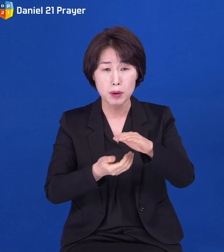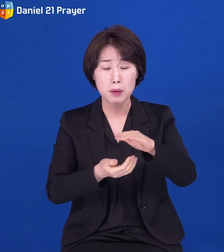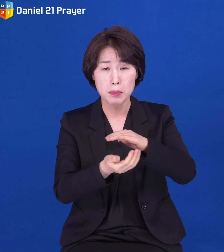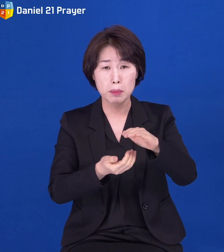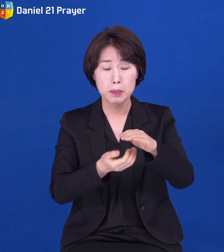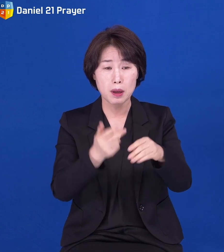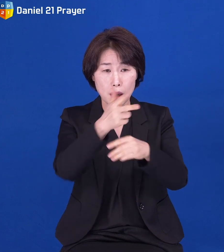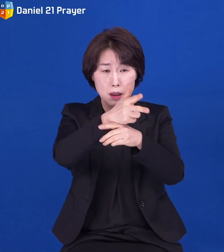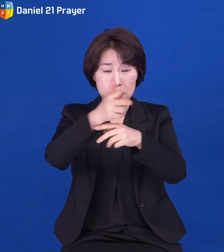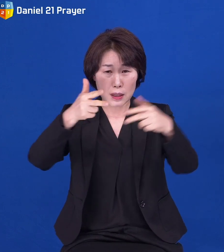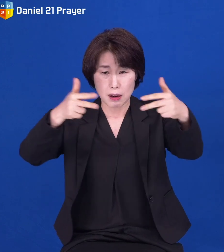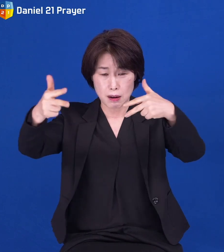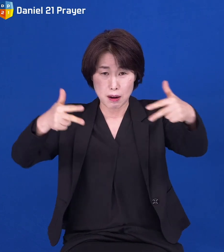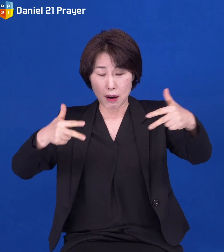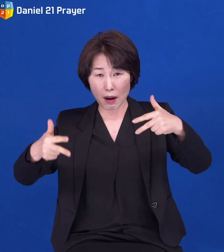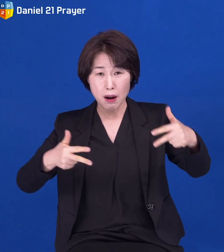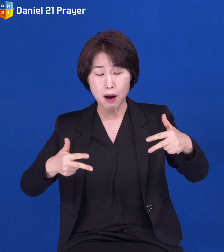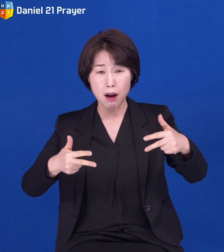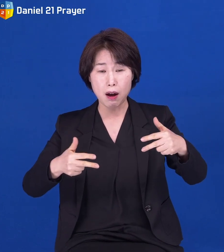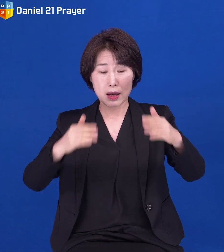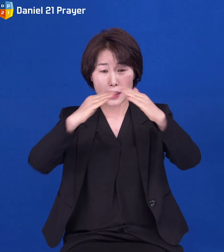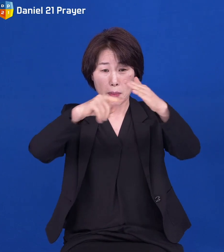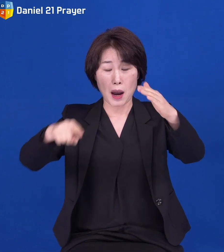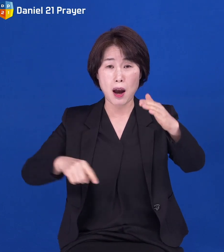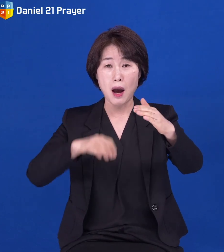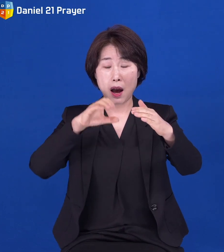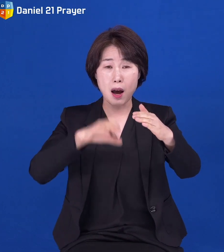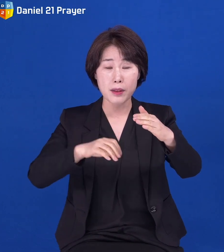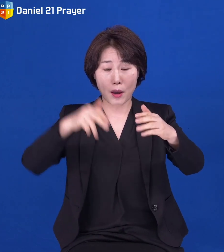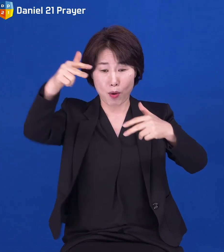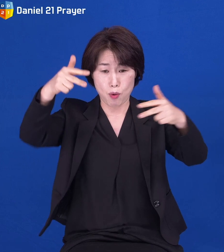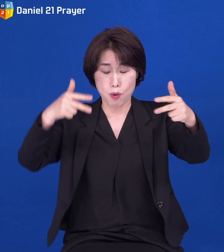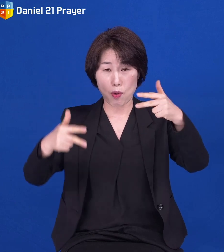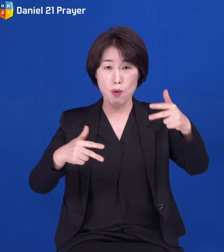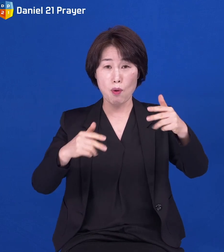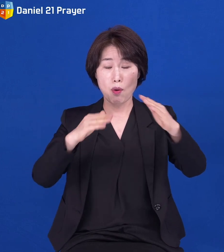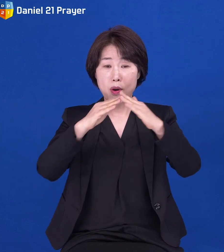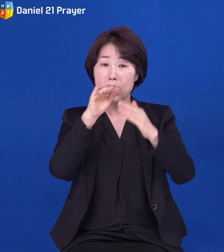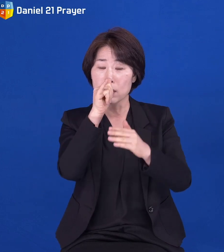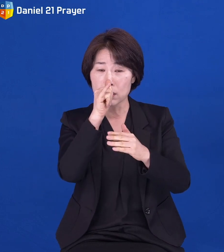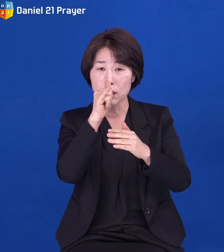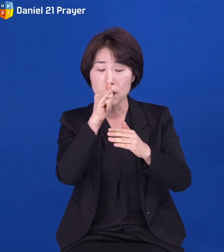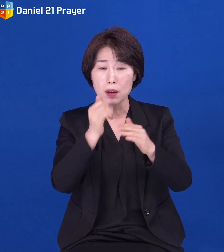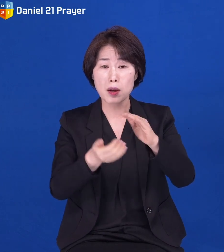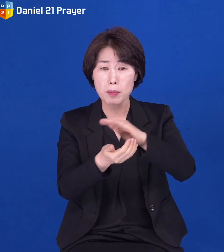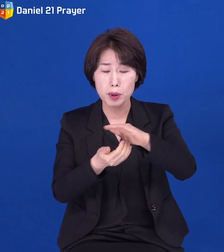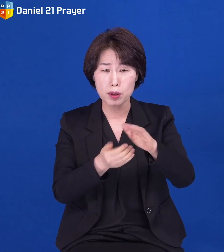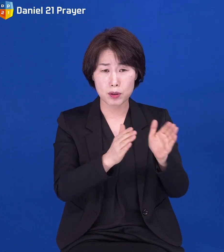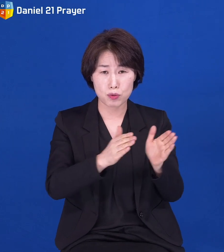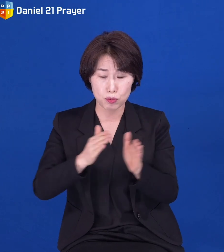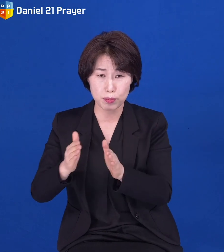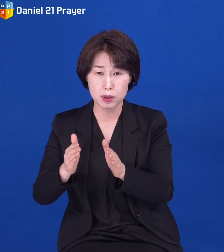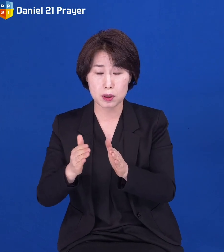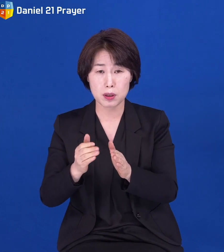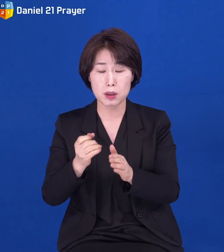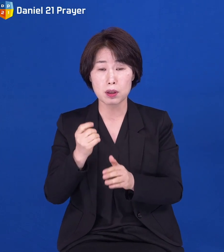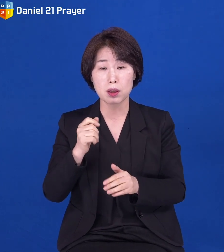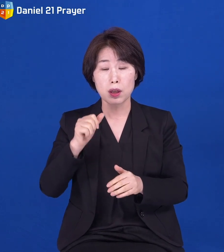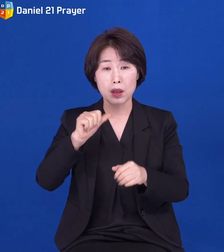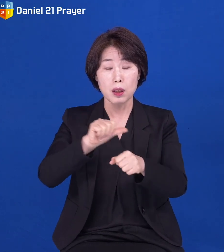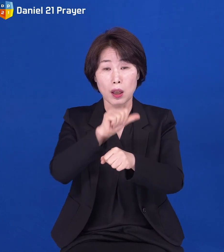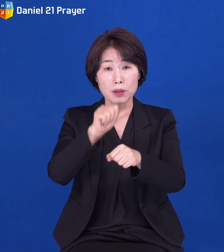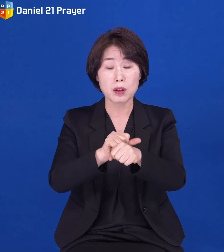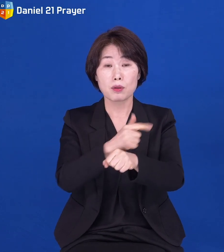가거든요. 30대가 넘었을 거야. 한 50대 정도를 이렇게 곳곳에 숨겨놓고 가시니까 작업하는 것만 한 5-6시간 걸리더라고요, 전날 촬영할